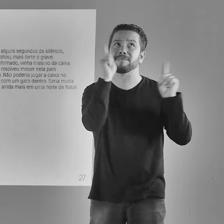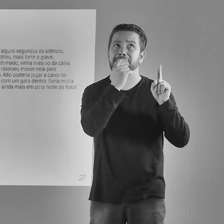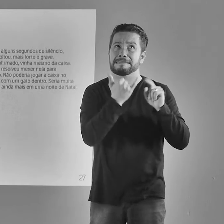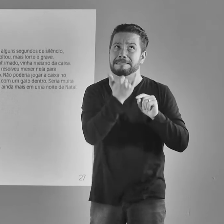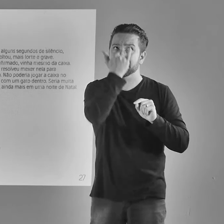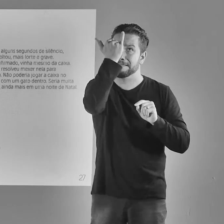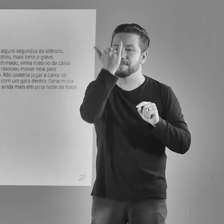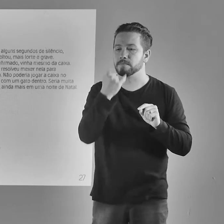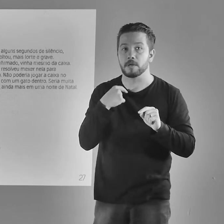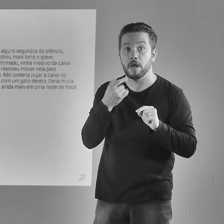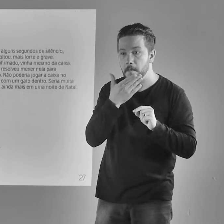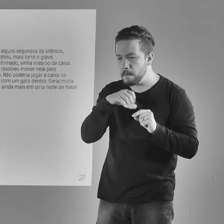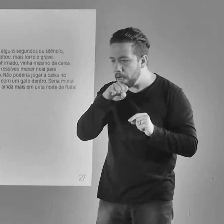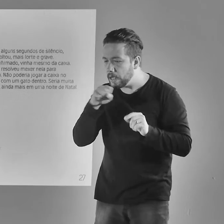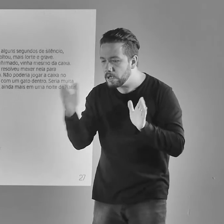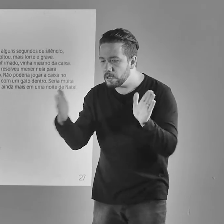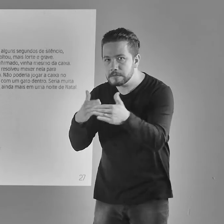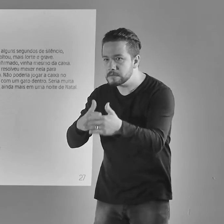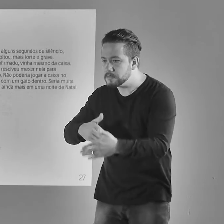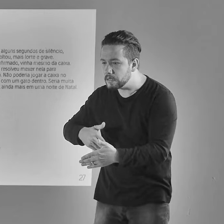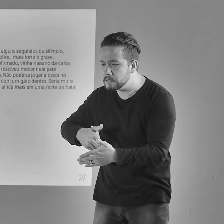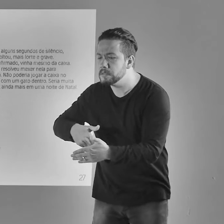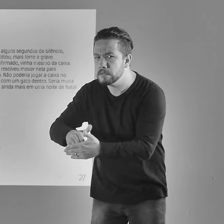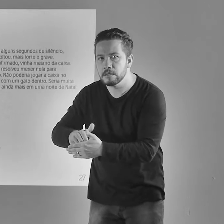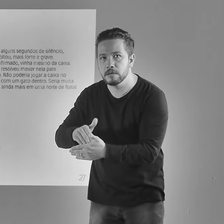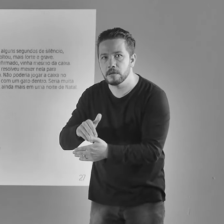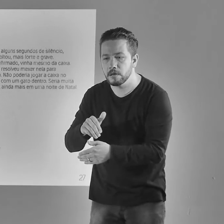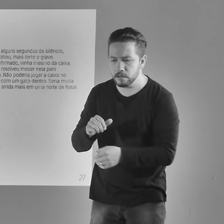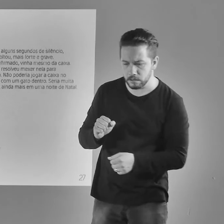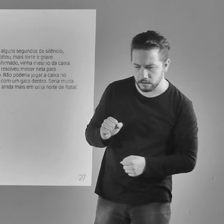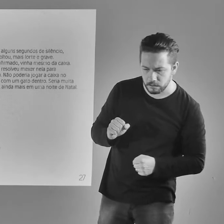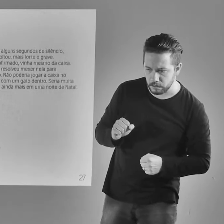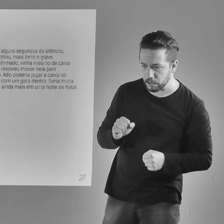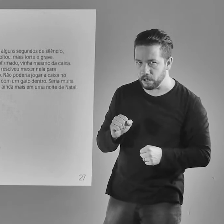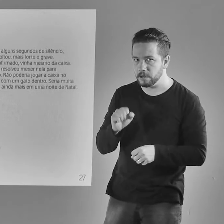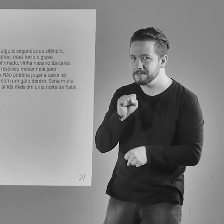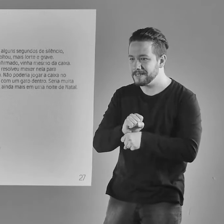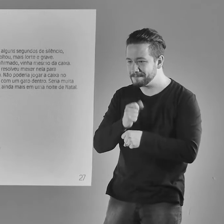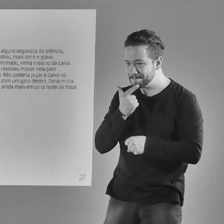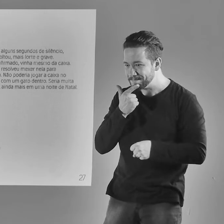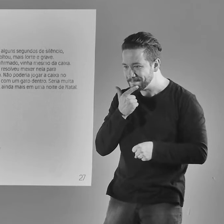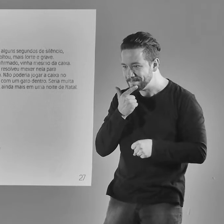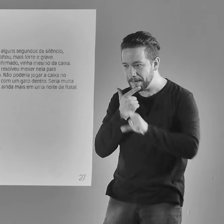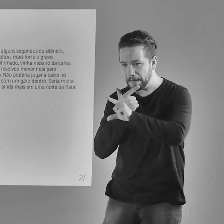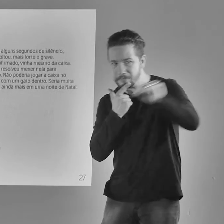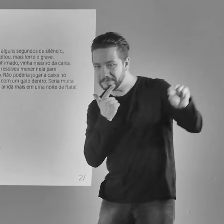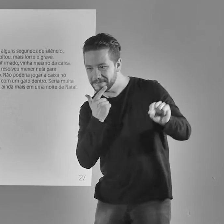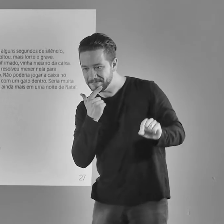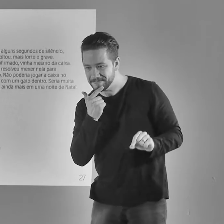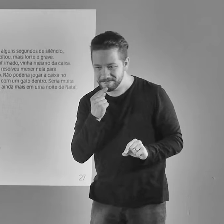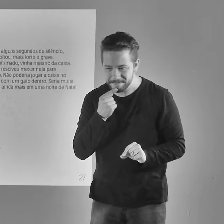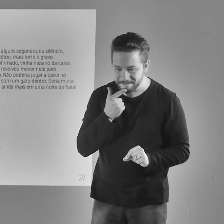deu um chute na caixa para espantar o gato. Ficou esperando que o bichano saísse em disparada. Estava pronto para dar